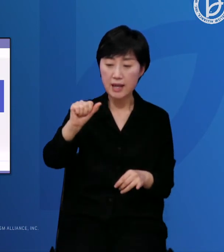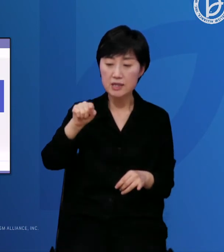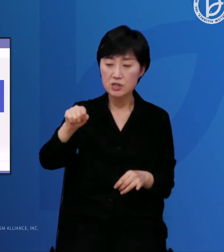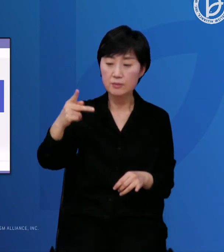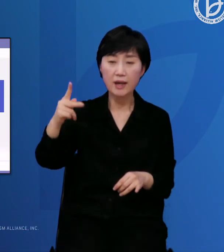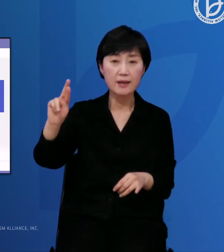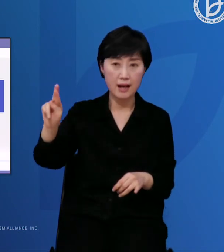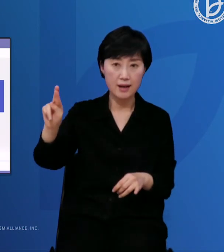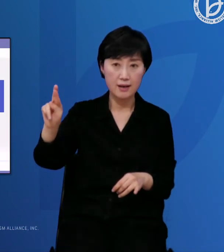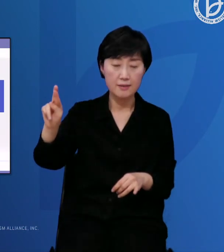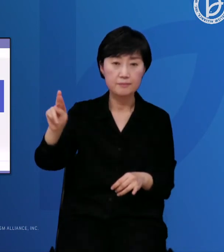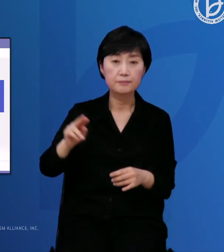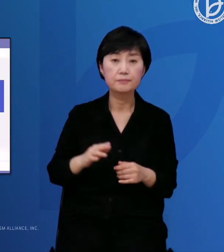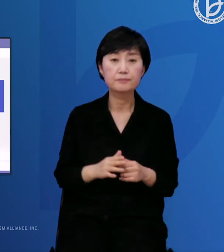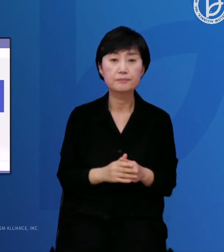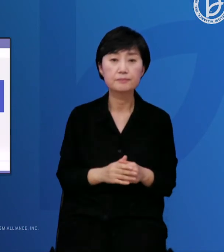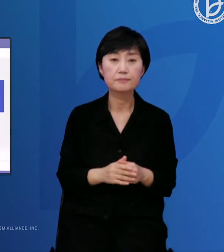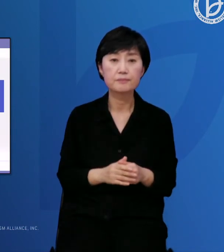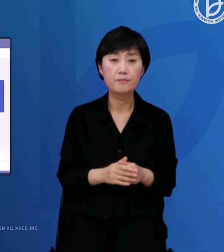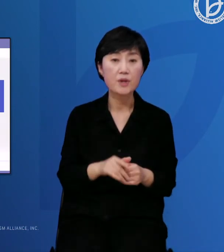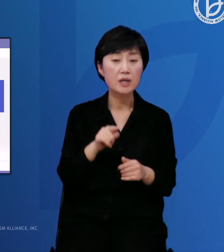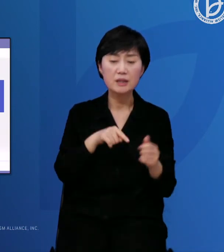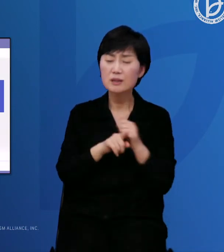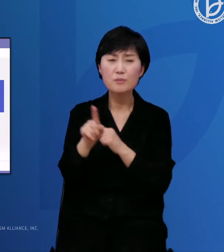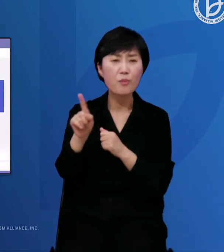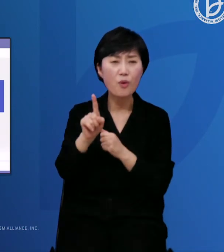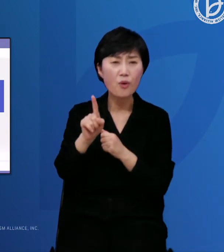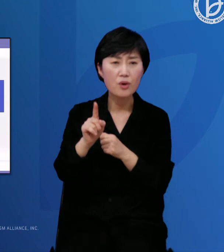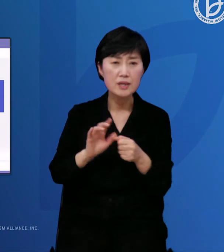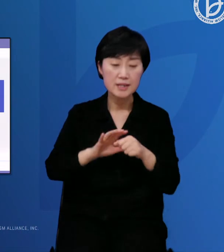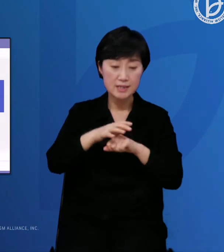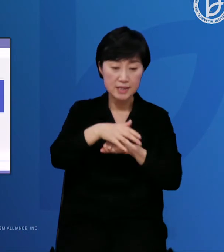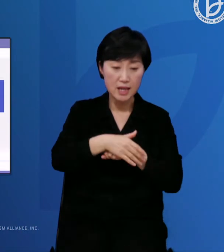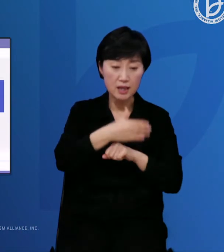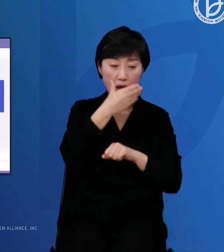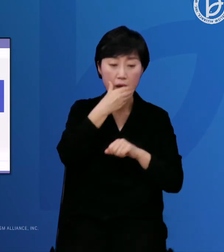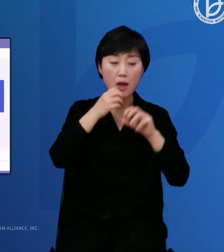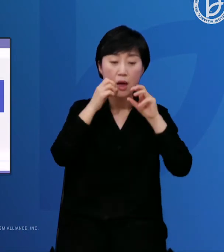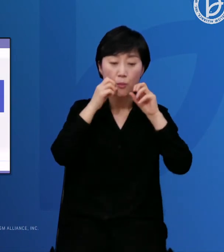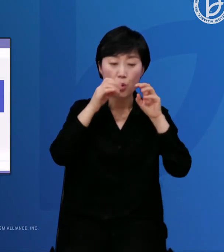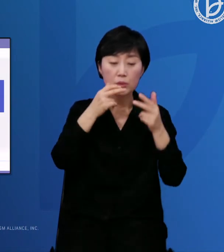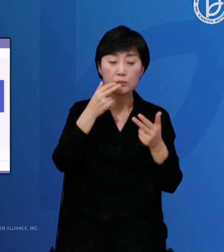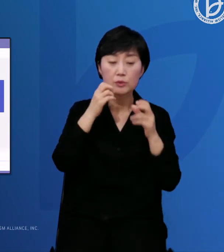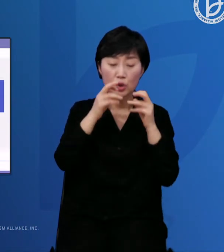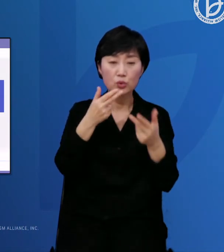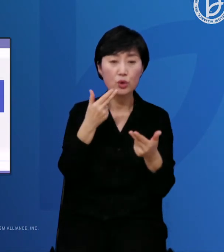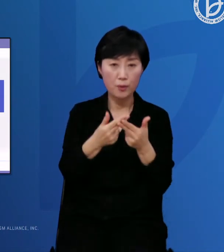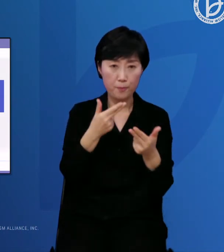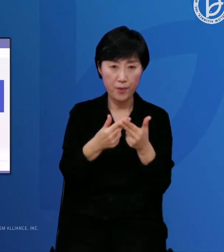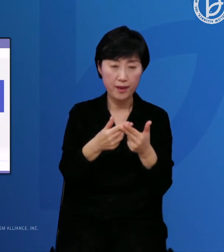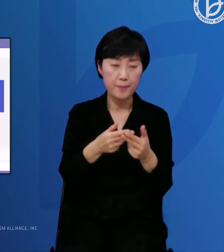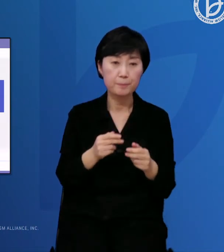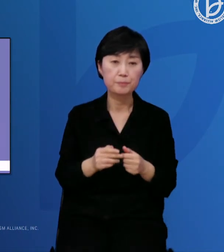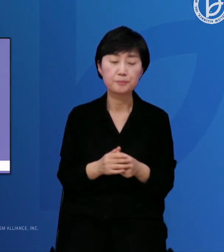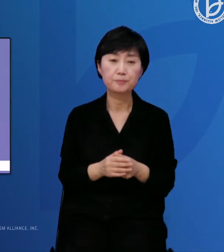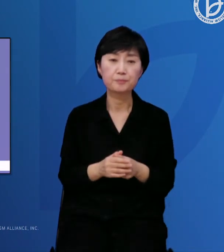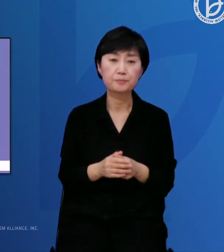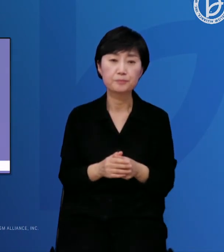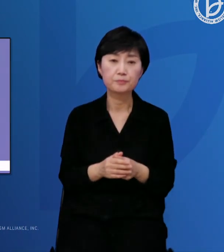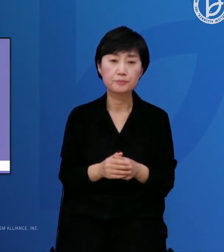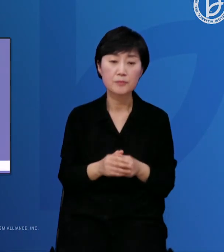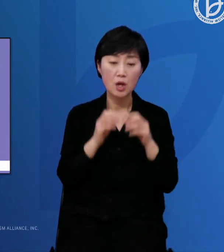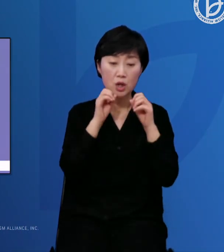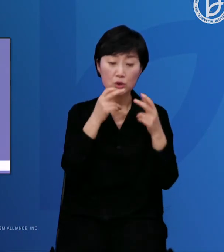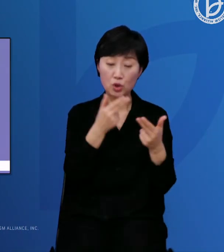www.weea.kr로 접속할 수 있으며 WEA는 세계복음화 전도협회의 영어 약자입니다.